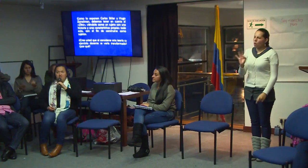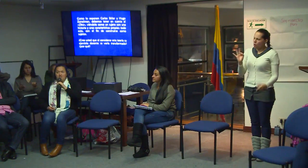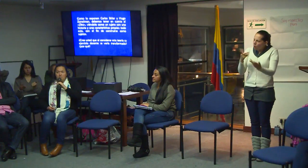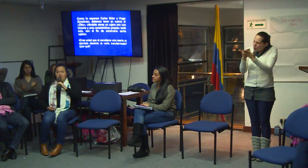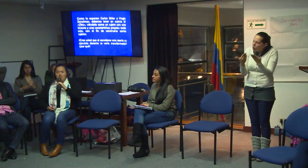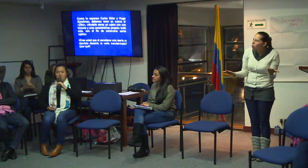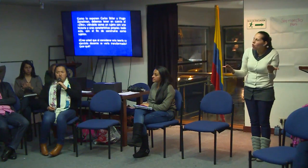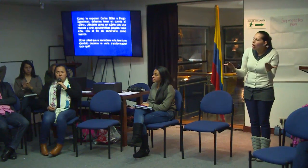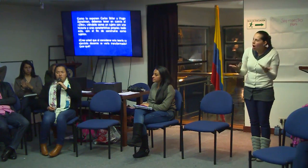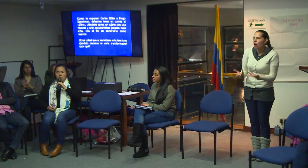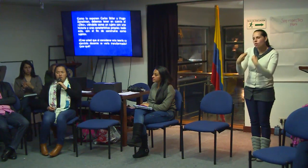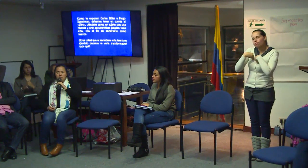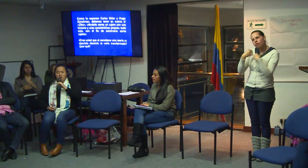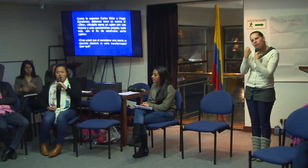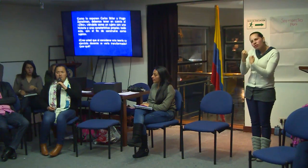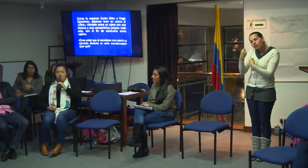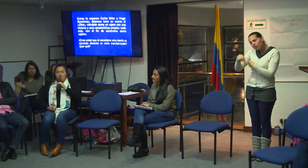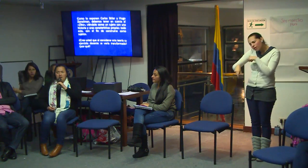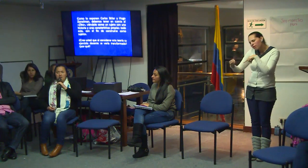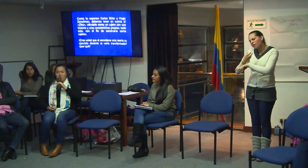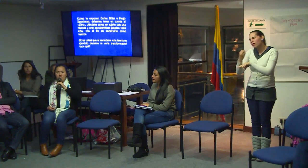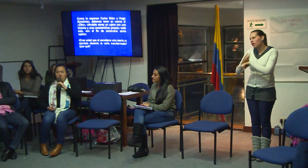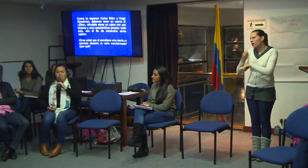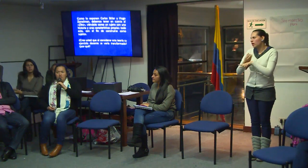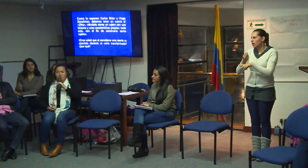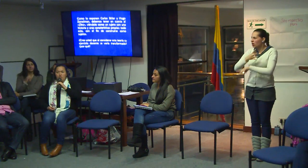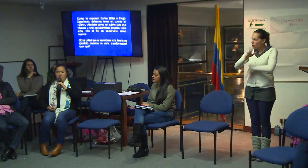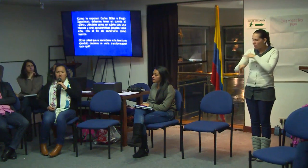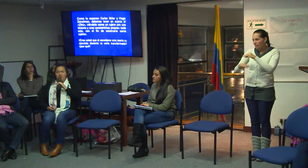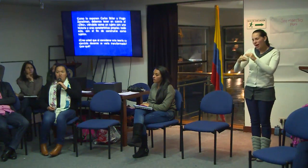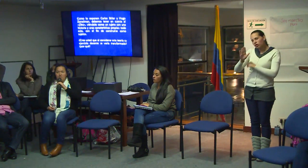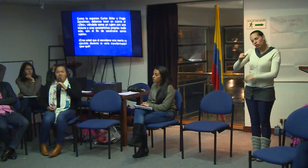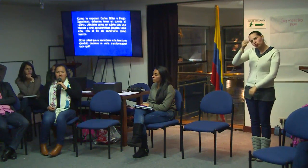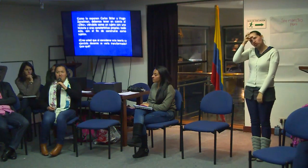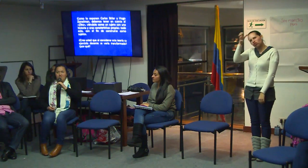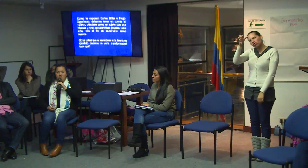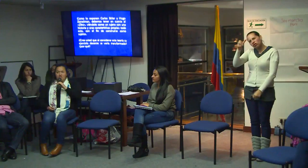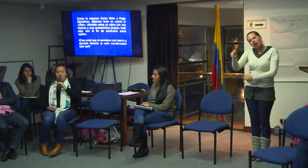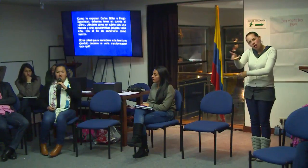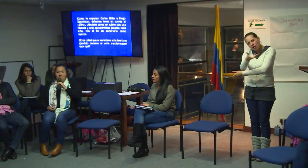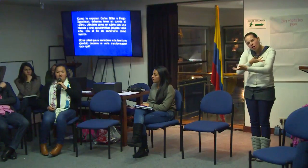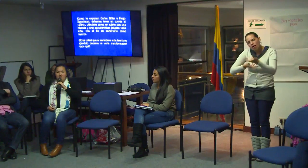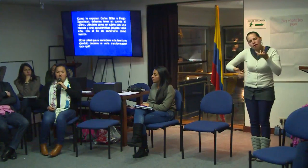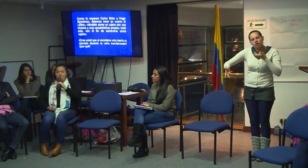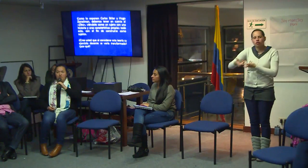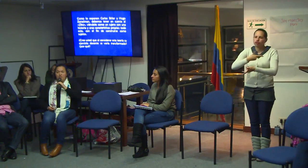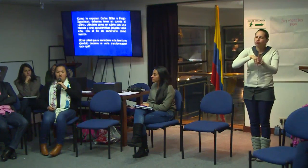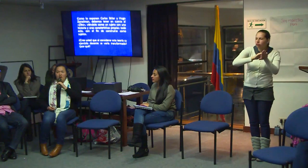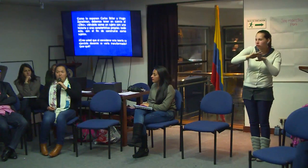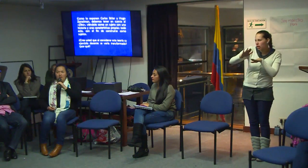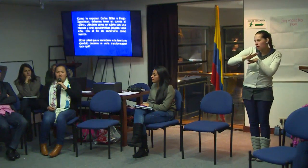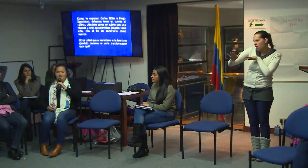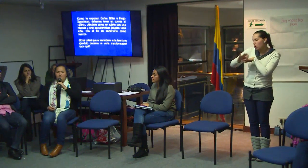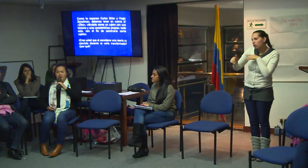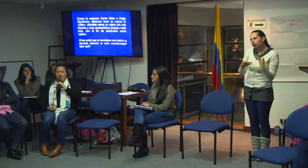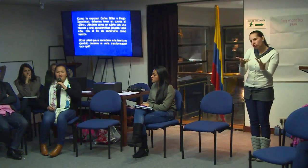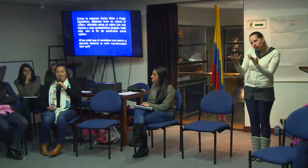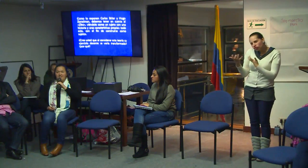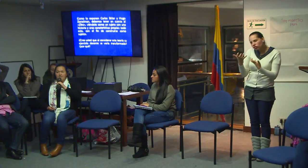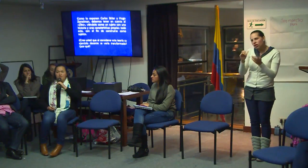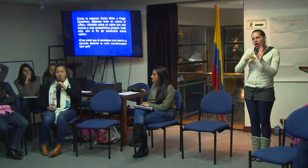nos hace ser maestros, y es ese conocimiento colectivo. Entonces, invitarlos un poquito a